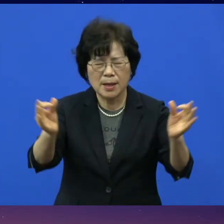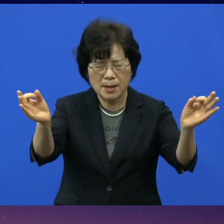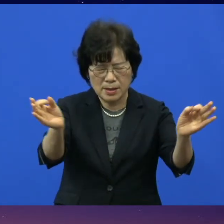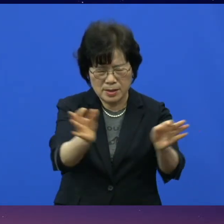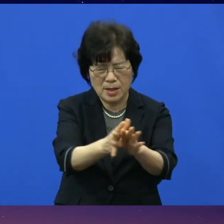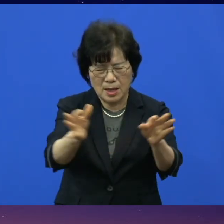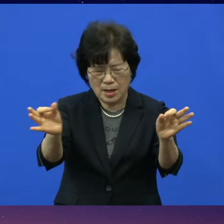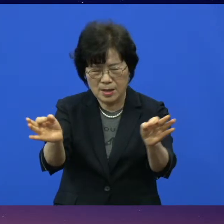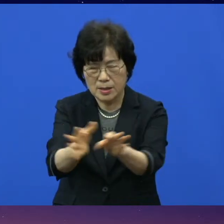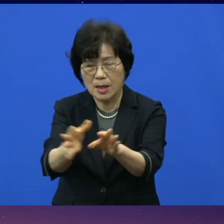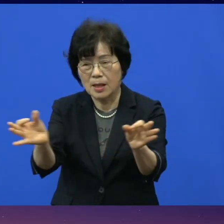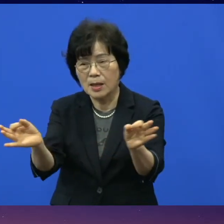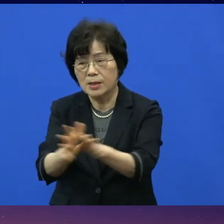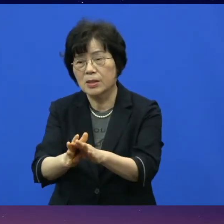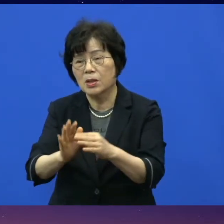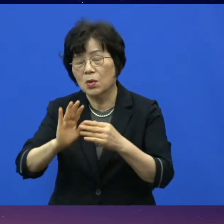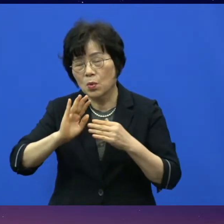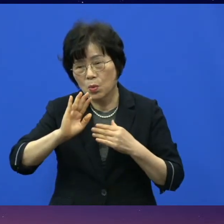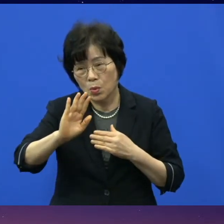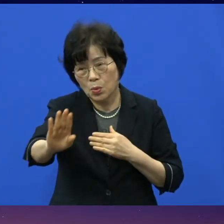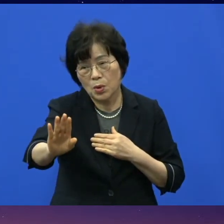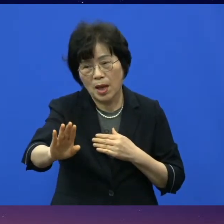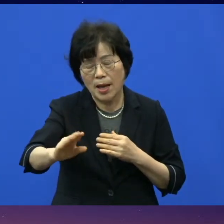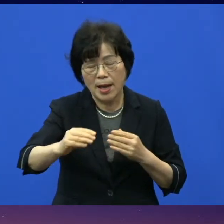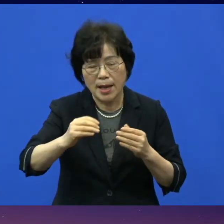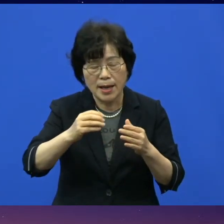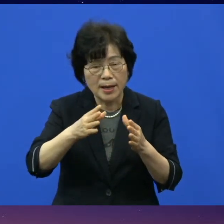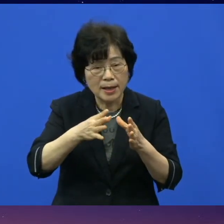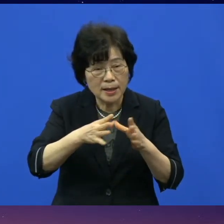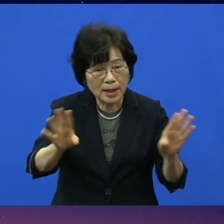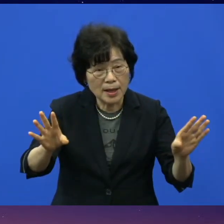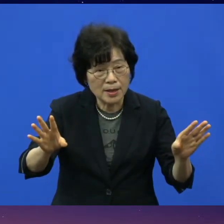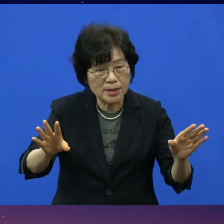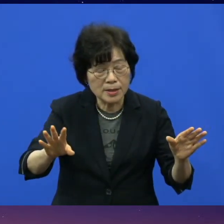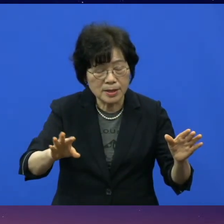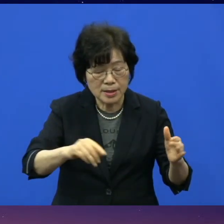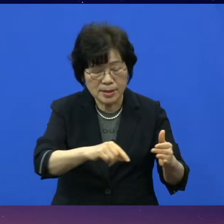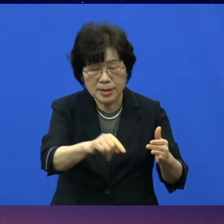그리고 그 인생이 깨어진 그 틈 사이로 하나님이 드러나기 시작합니다.